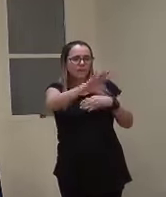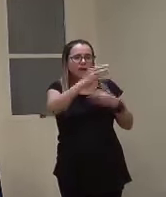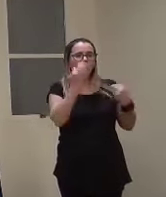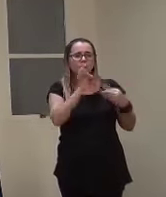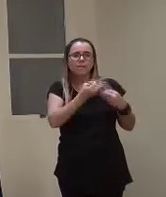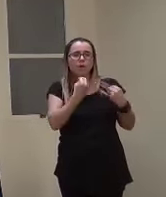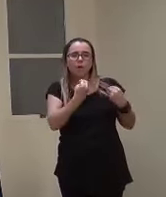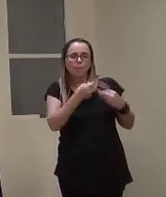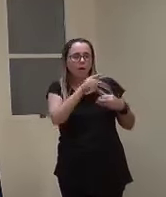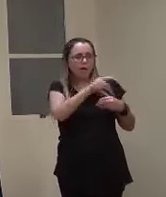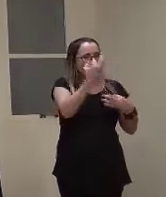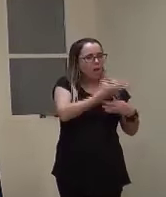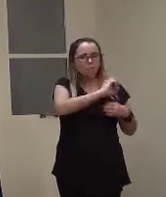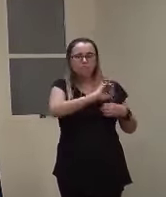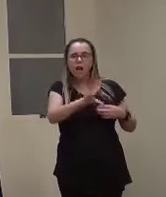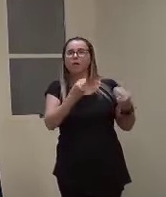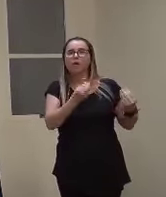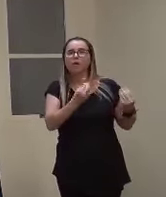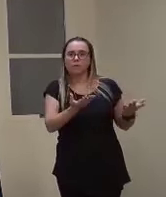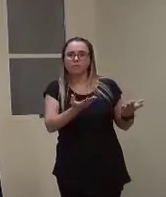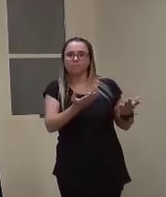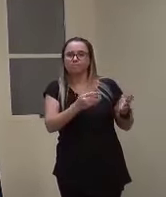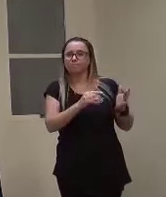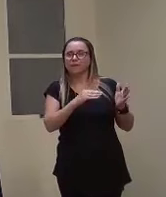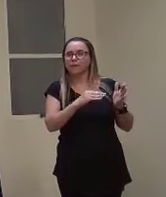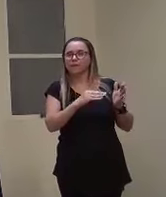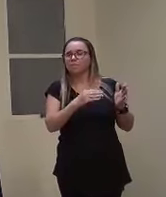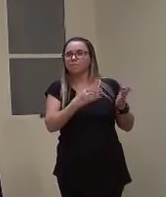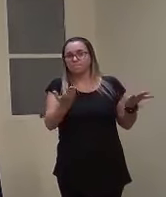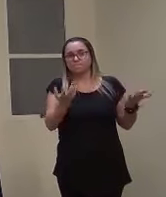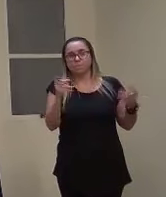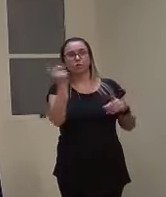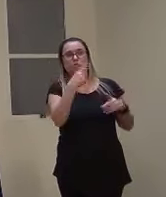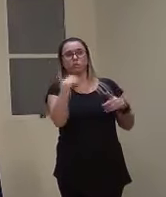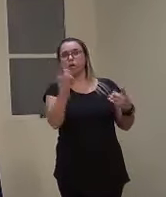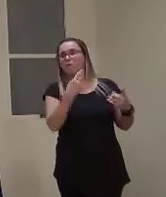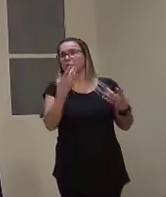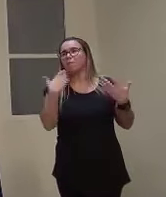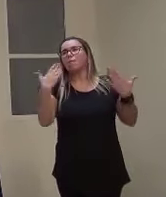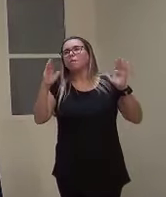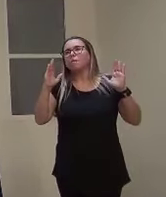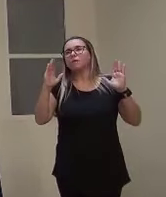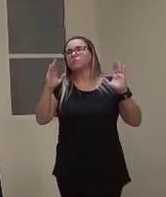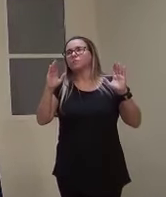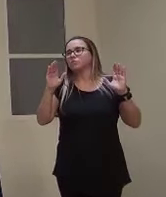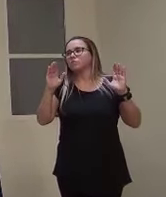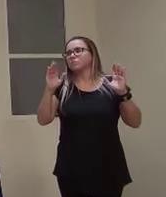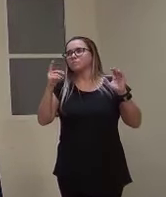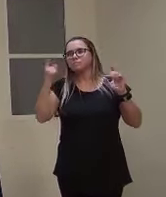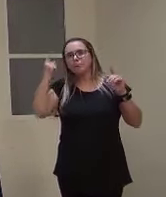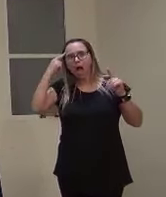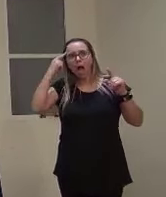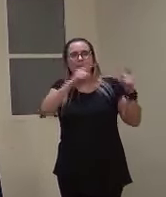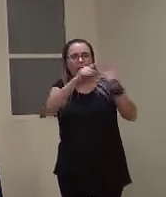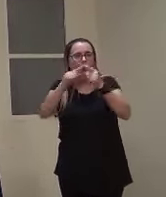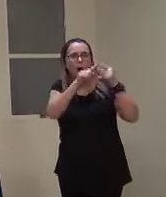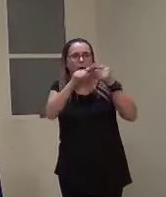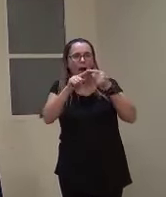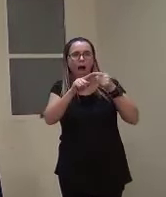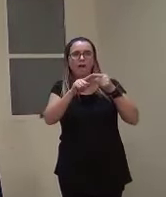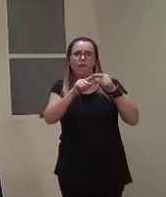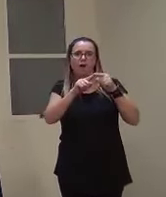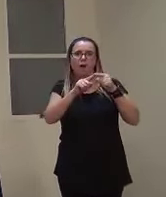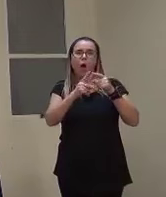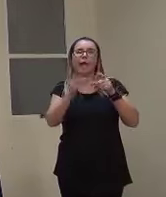está llamado el sentido común que podemos coincidir que sería e